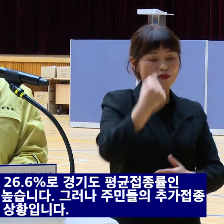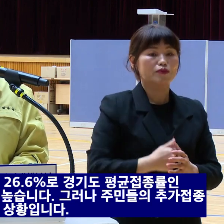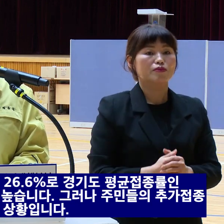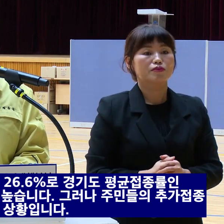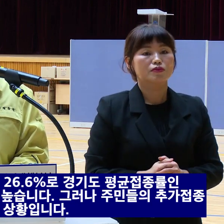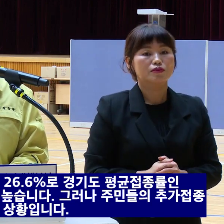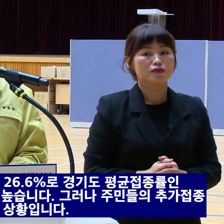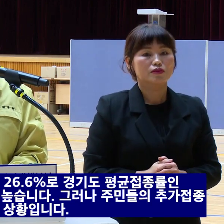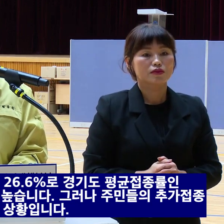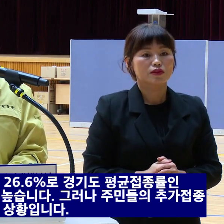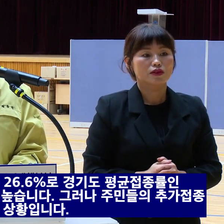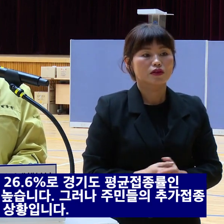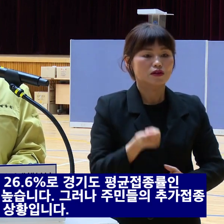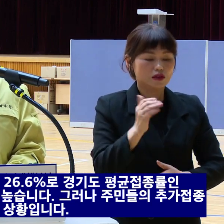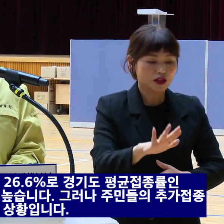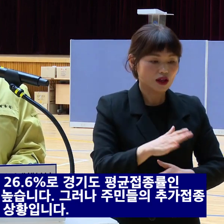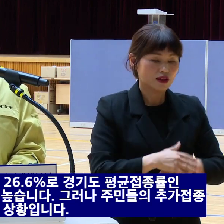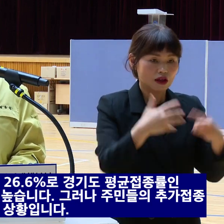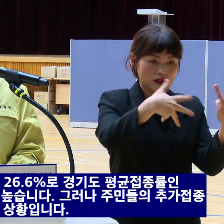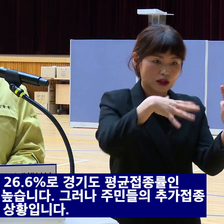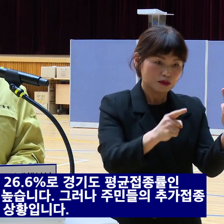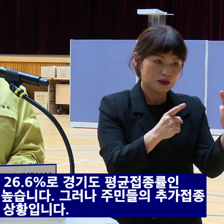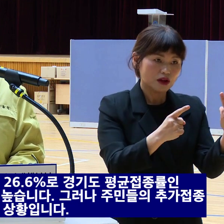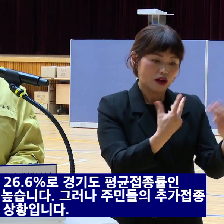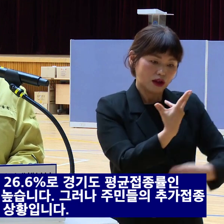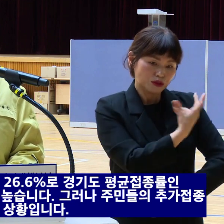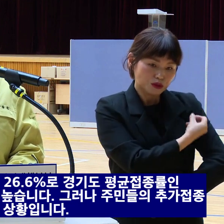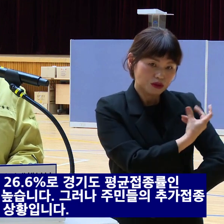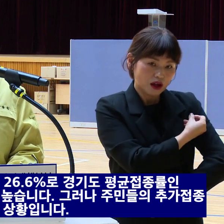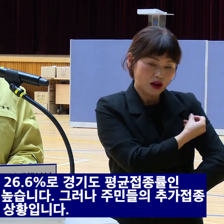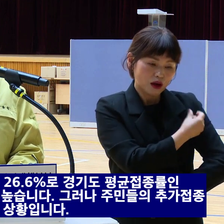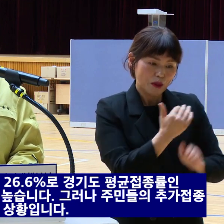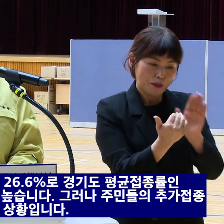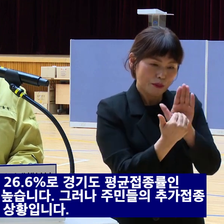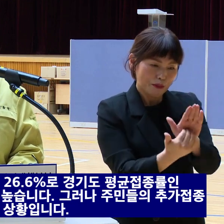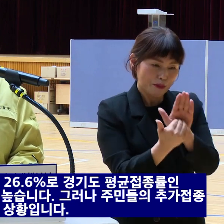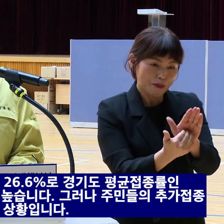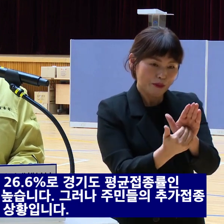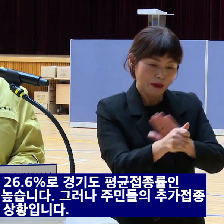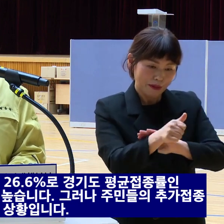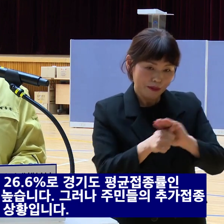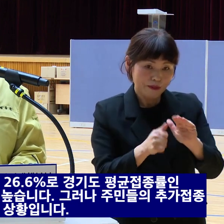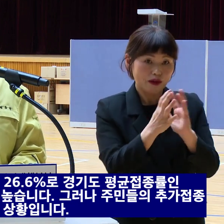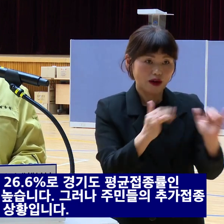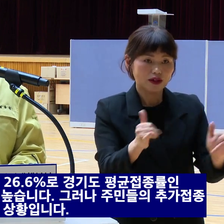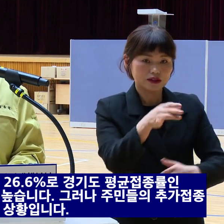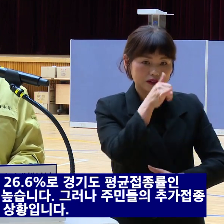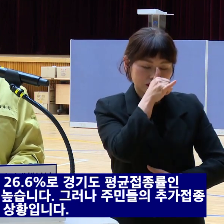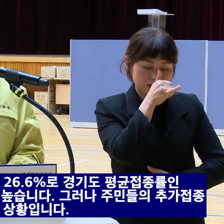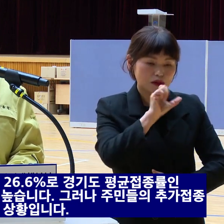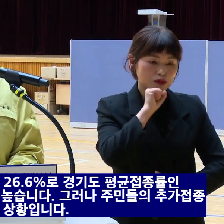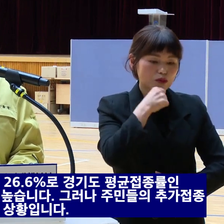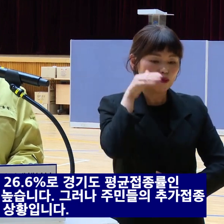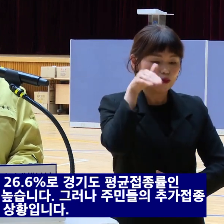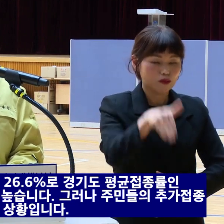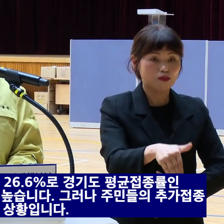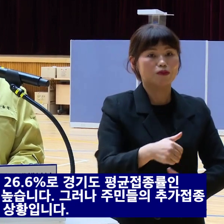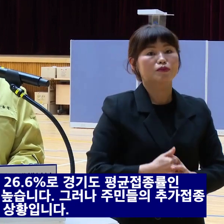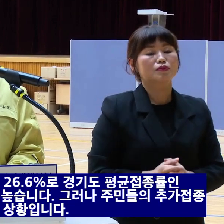그러나 주민들의 추가 접종 기피로 접종 속도가 기본 접종대보다 낮은